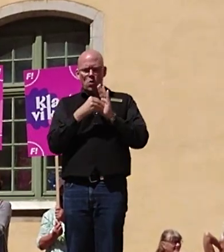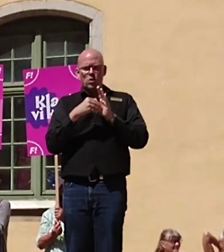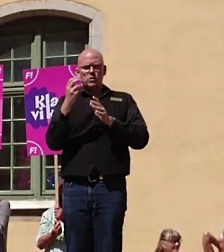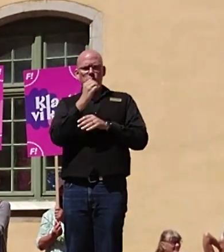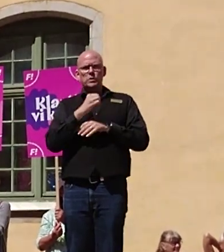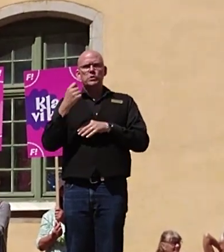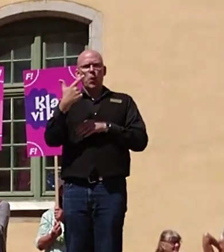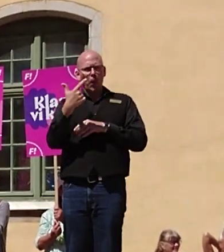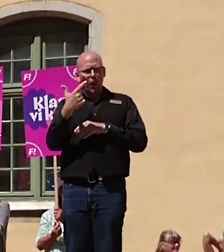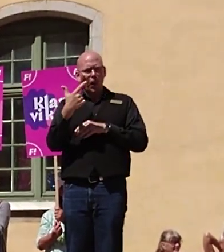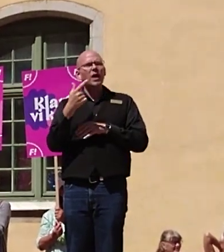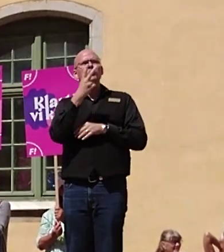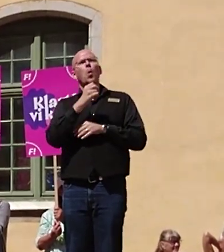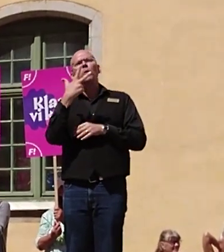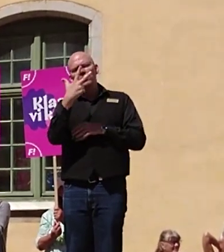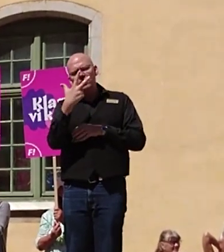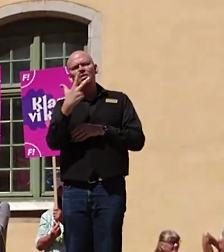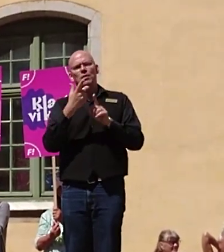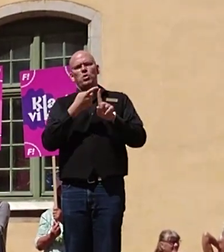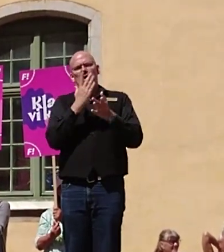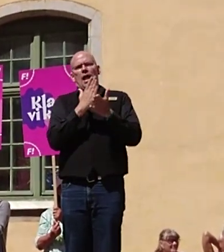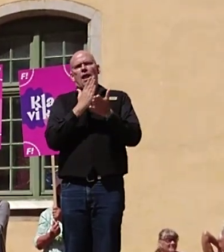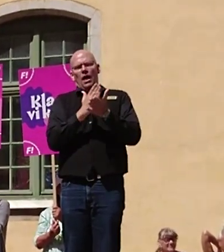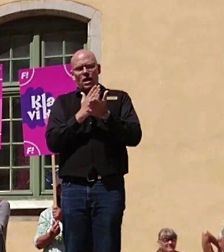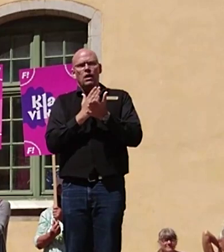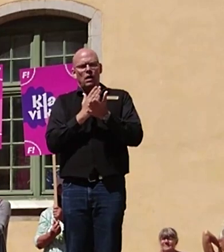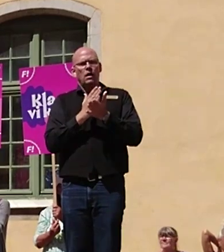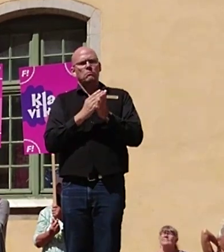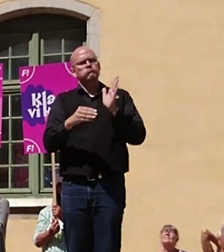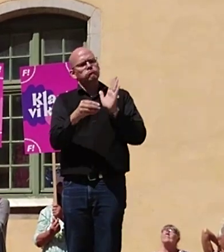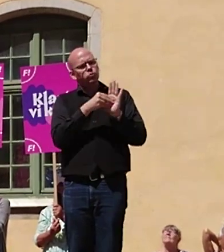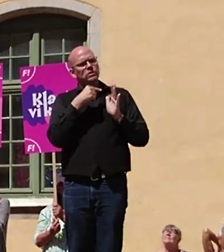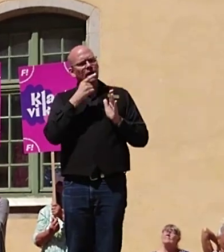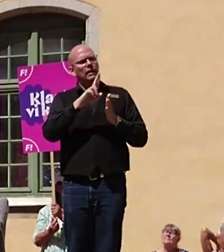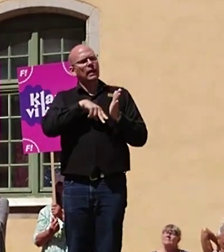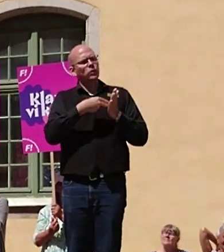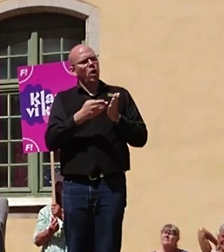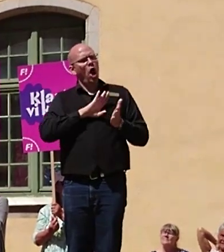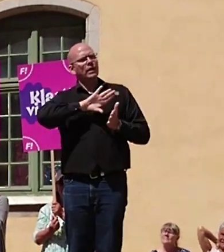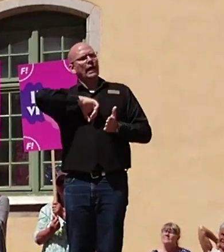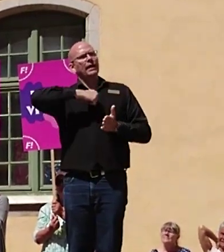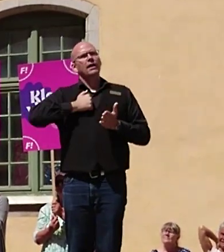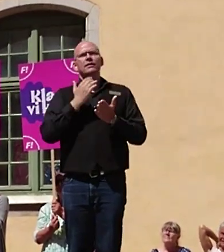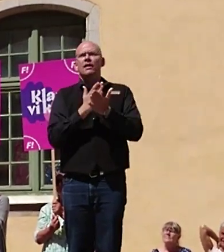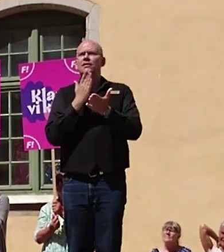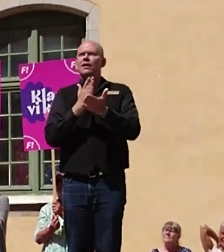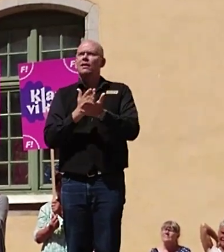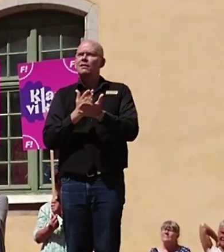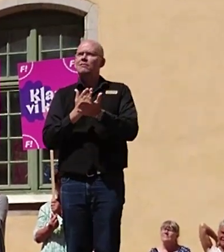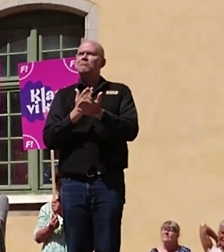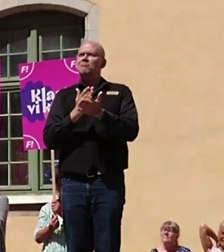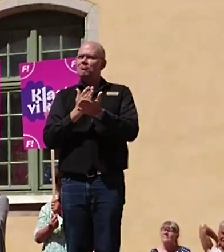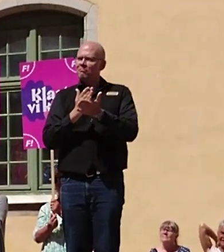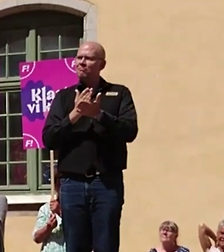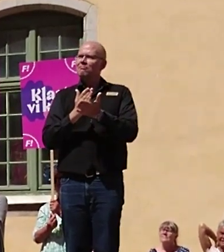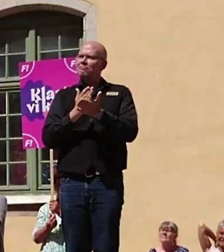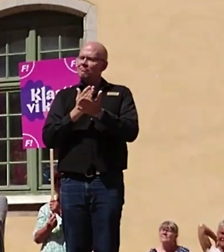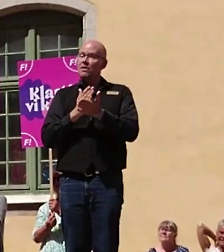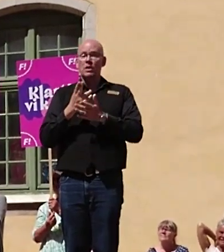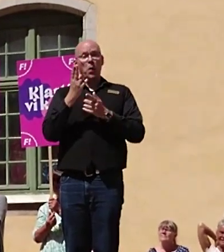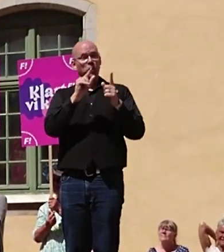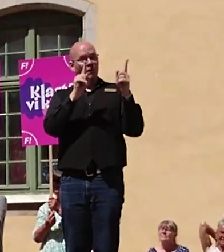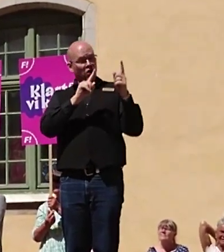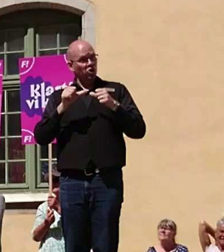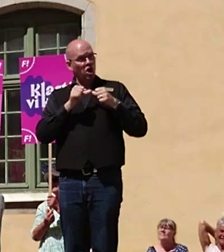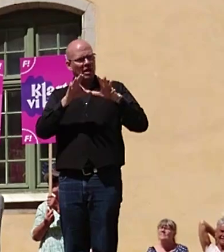2007 eller 2008 började den gälla, där naturen har egna rättigheter, och det var tack vare urfolkrörelsen